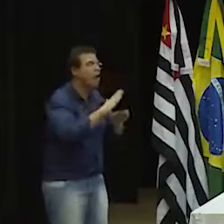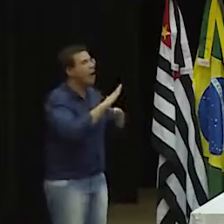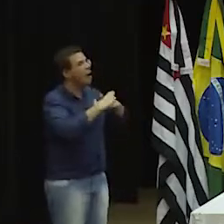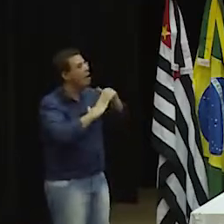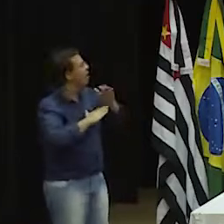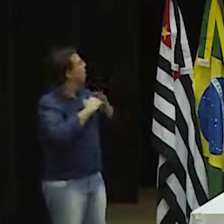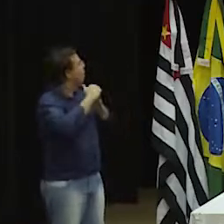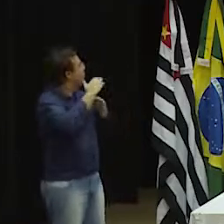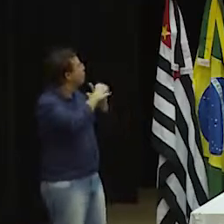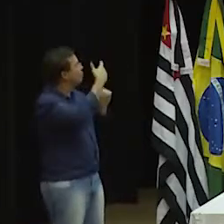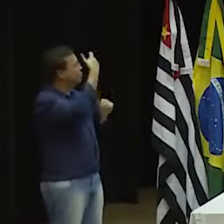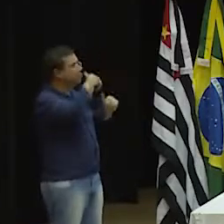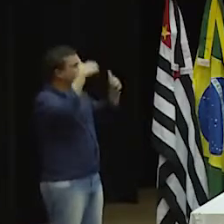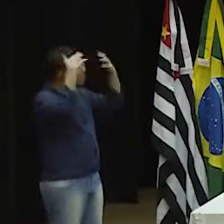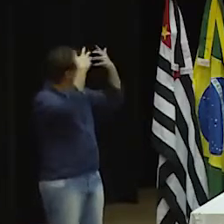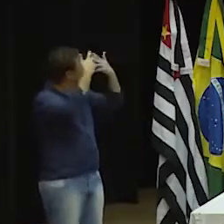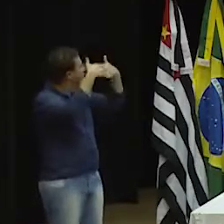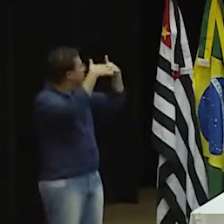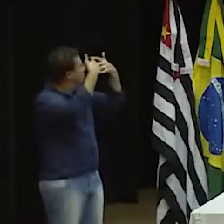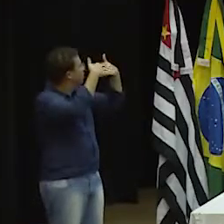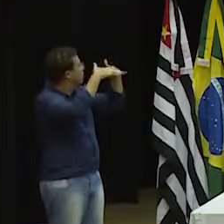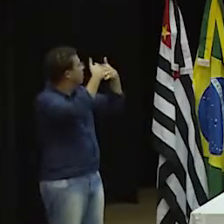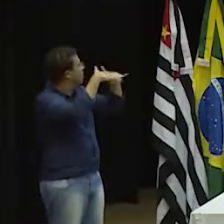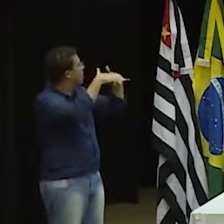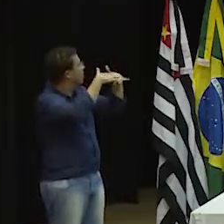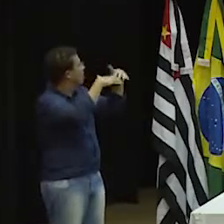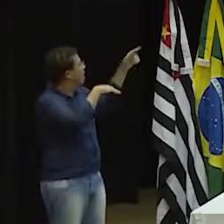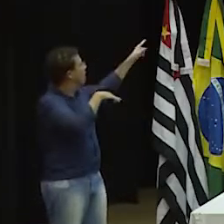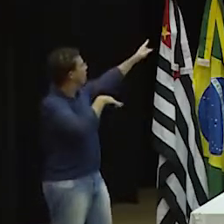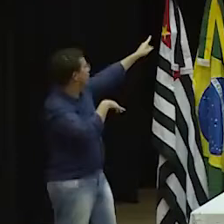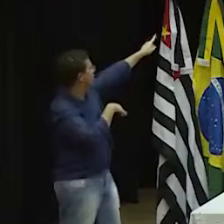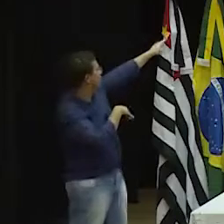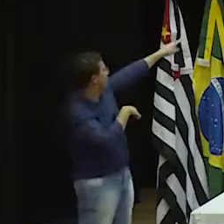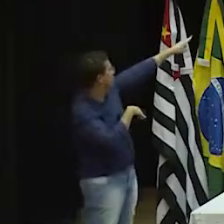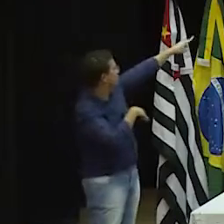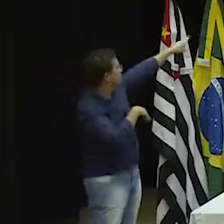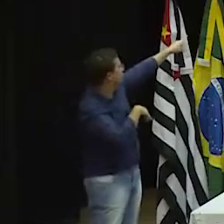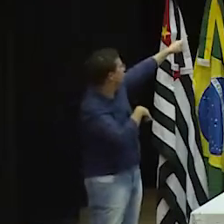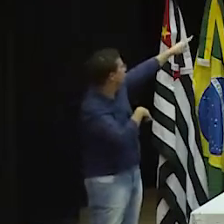E participa da construção das instâncias psíquicas da criança.